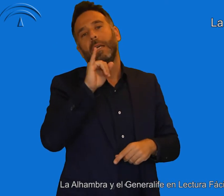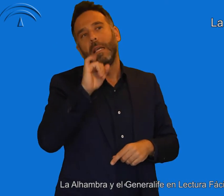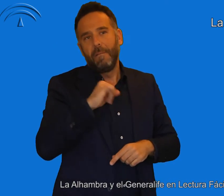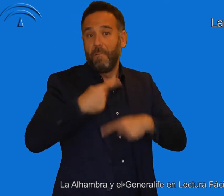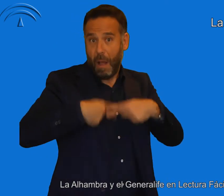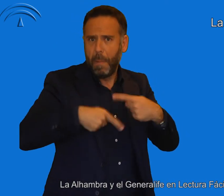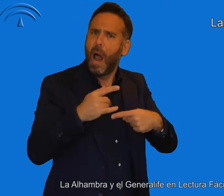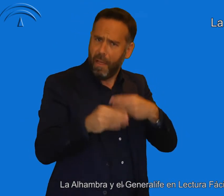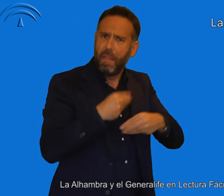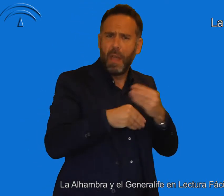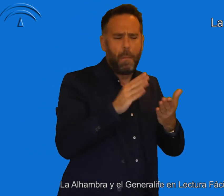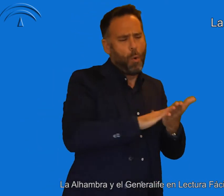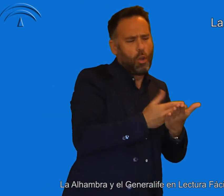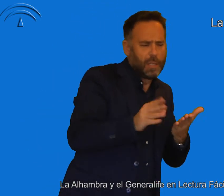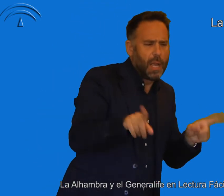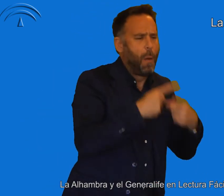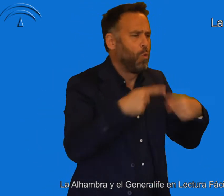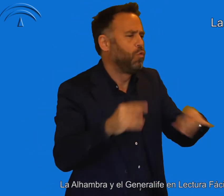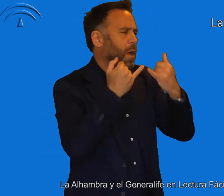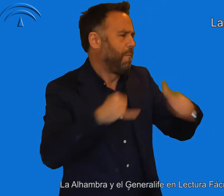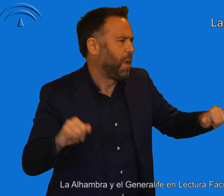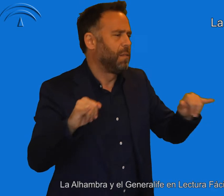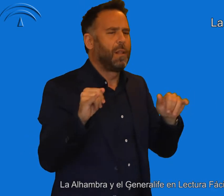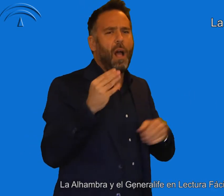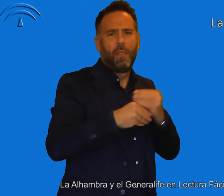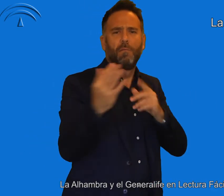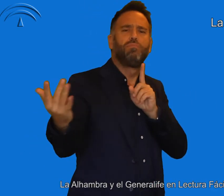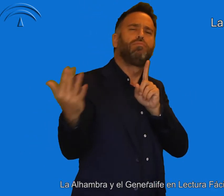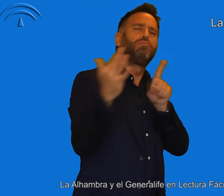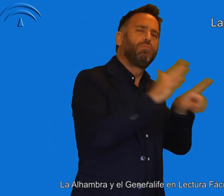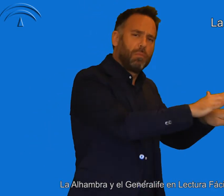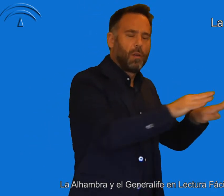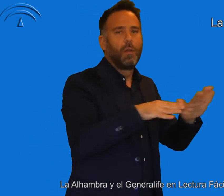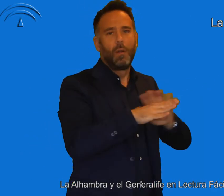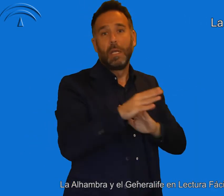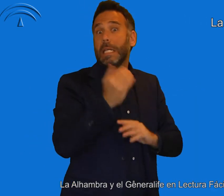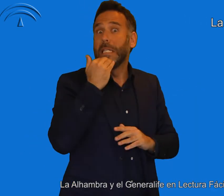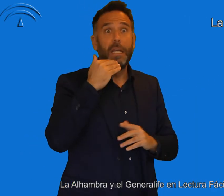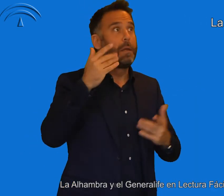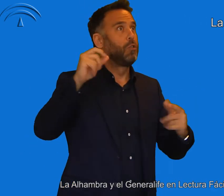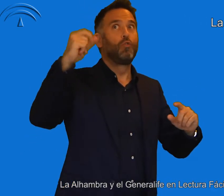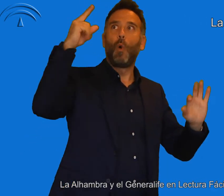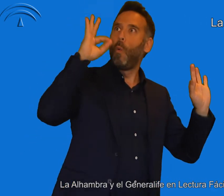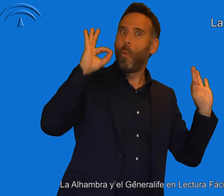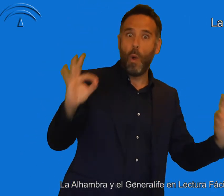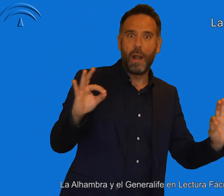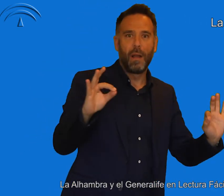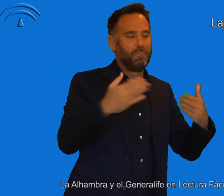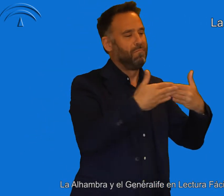su familia celebraban fiestas y reuniones musicales y poéticas con sus invitados. Cuando hacía